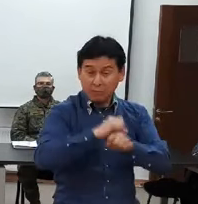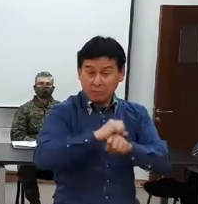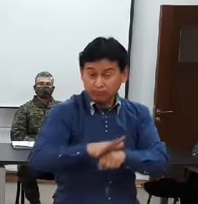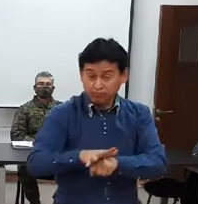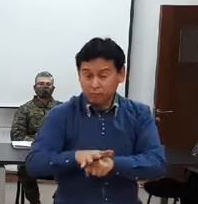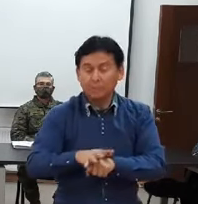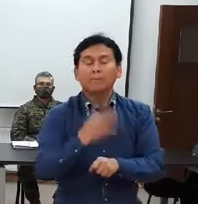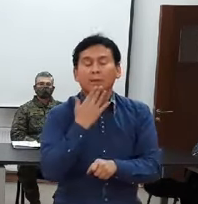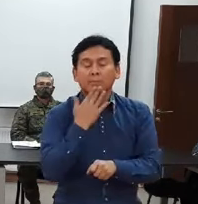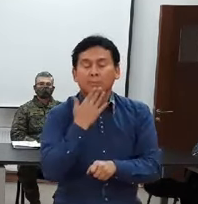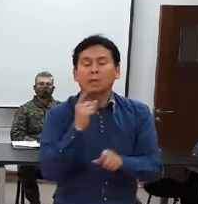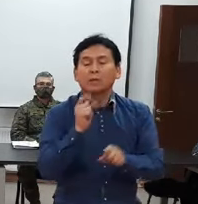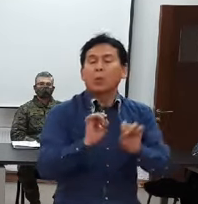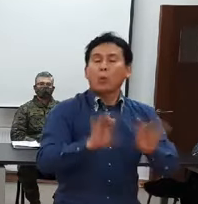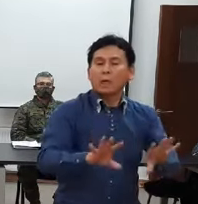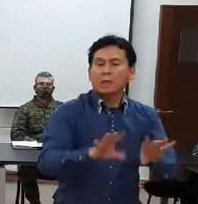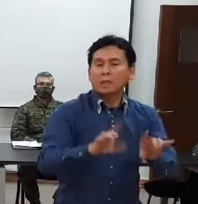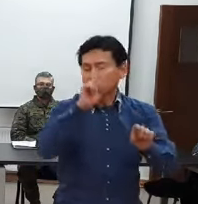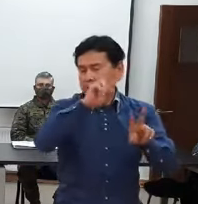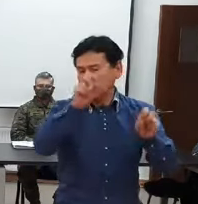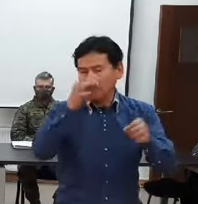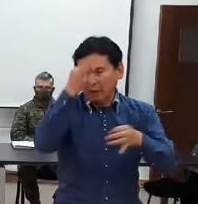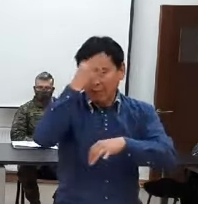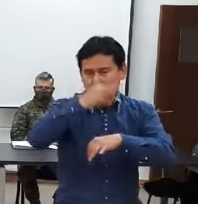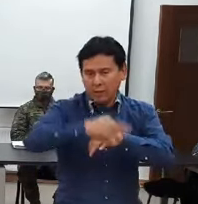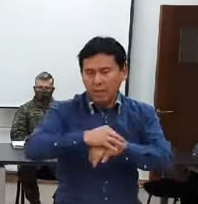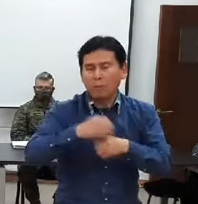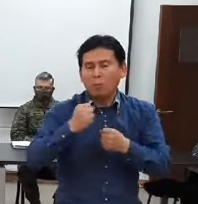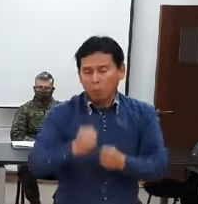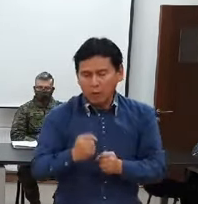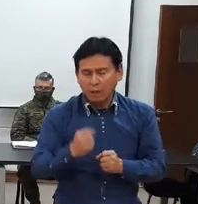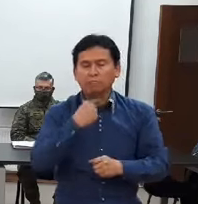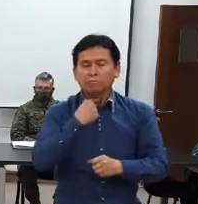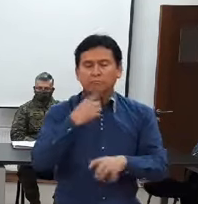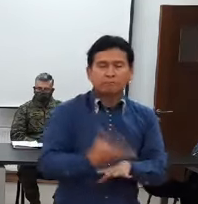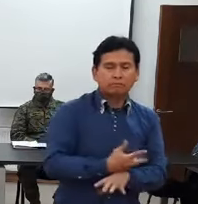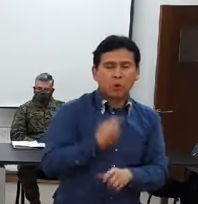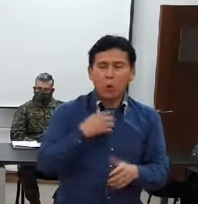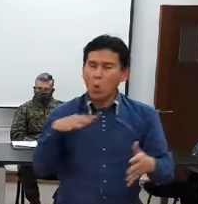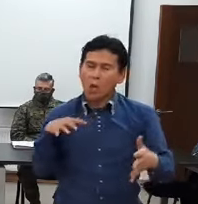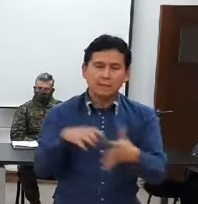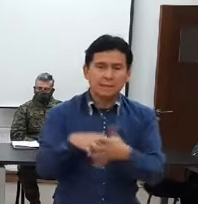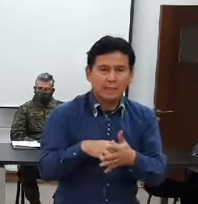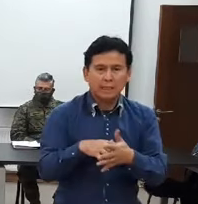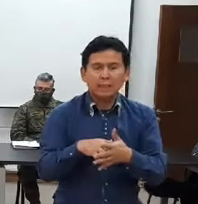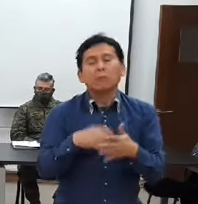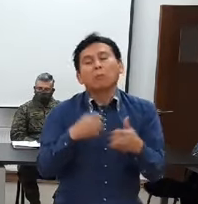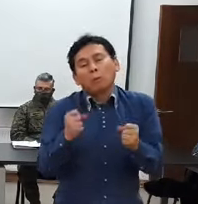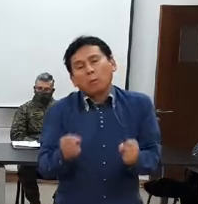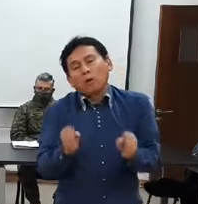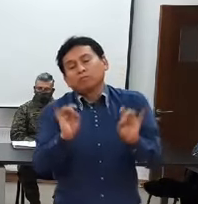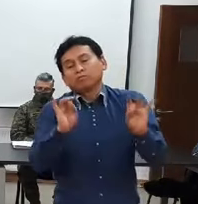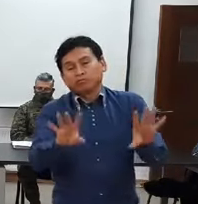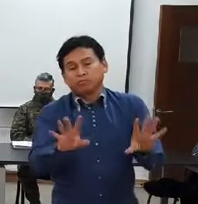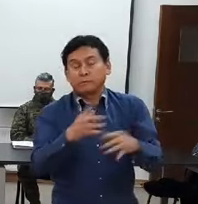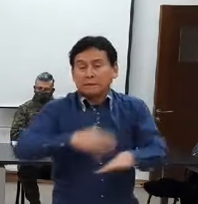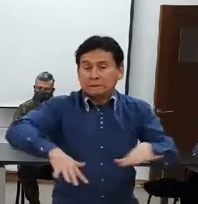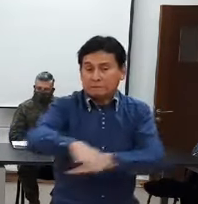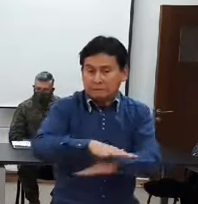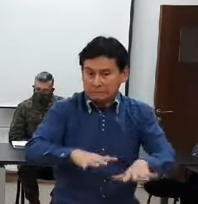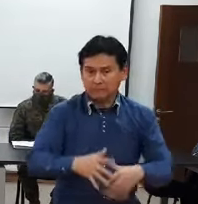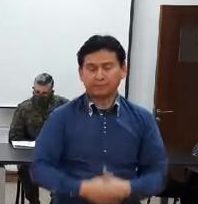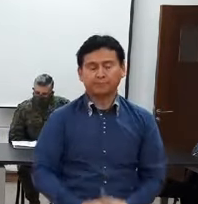-19, sino de cualquier otra enfermedad respiratoria o incluso de un accidente de trayecto que también sería complejo en estas